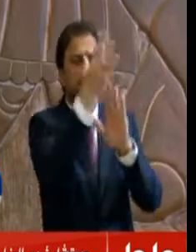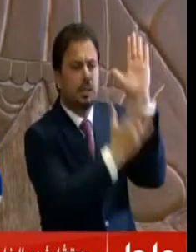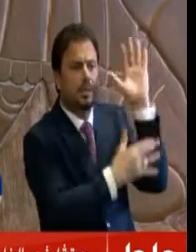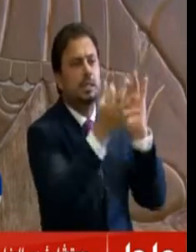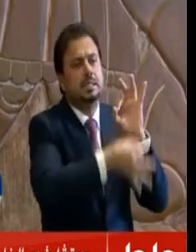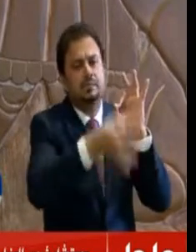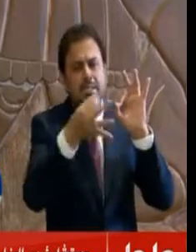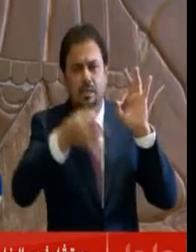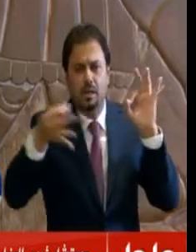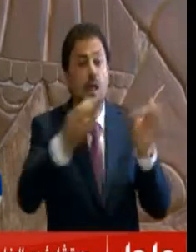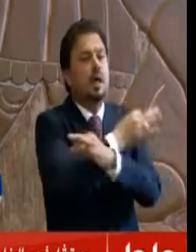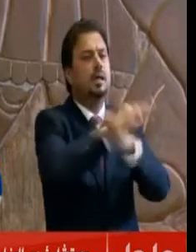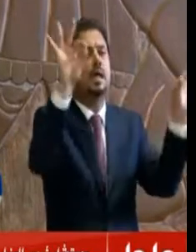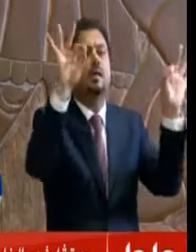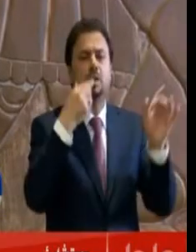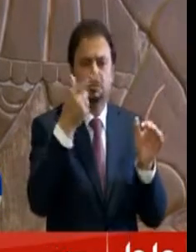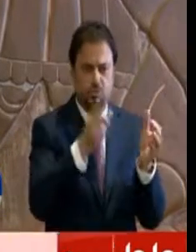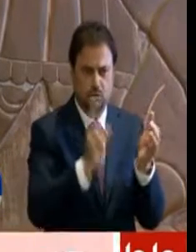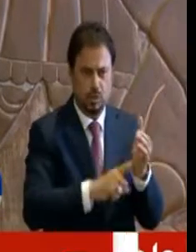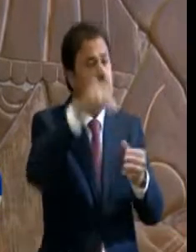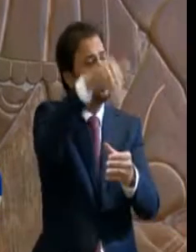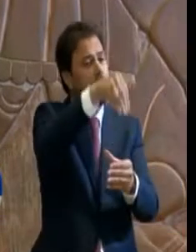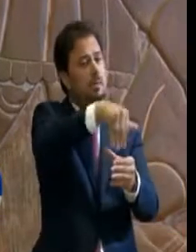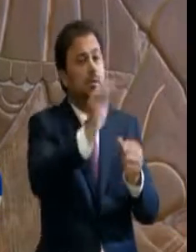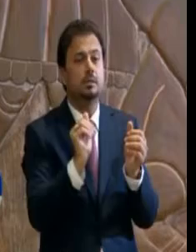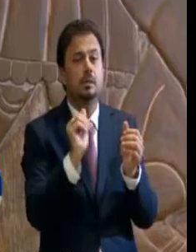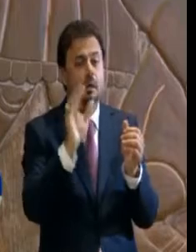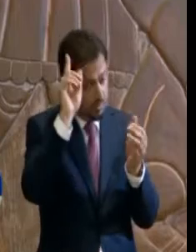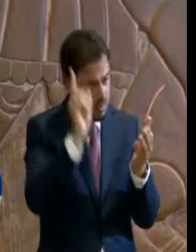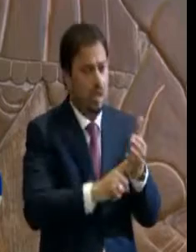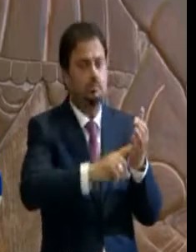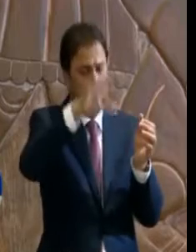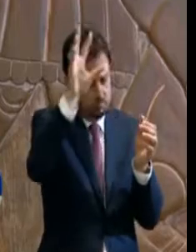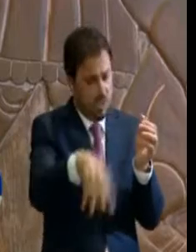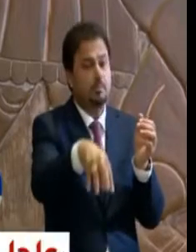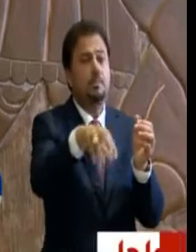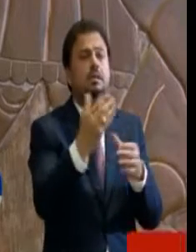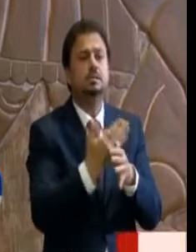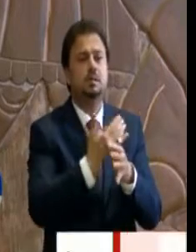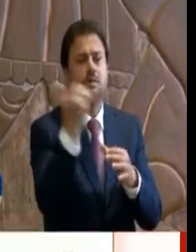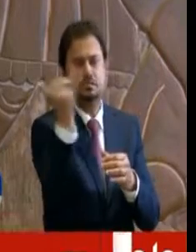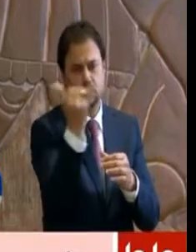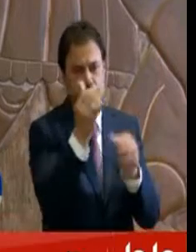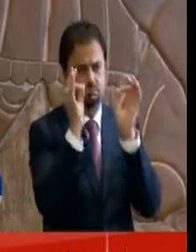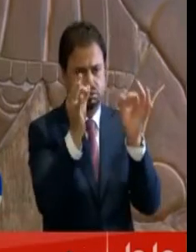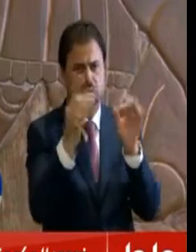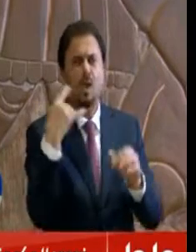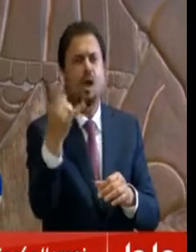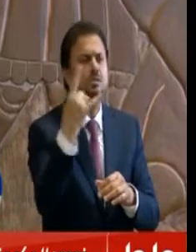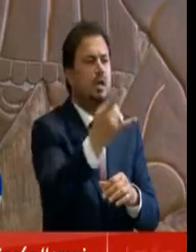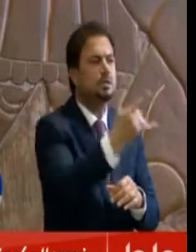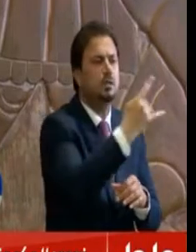مفصل عن ما يجري من عملية انتخابية. وفعلا قدم العشرات من